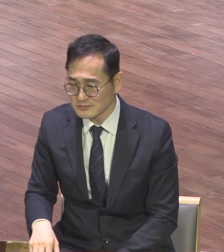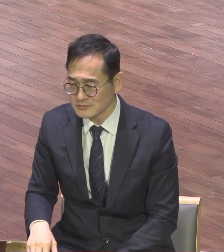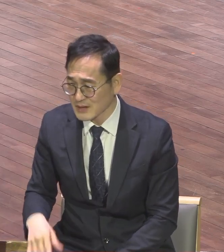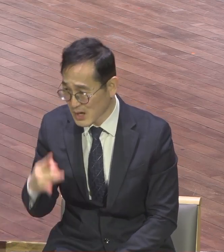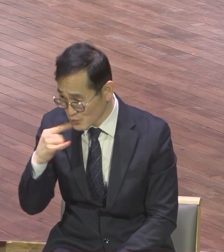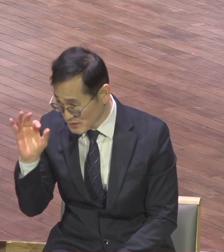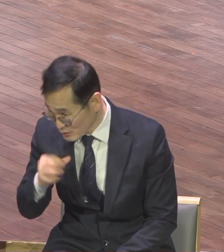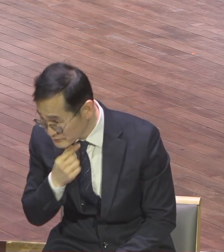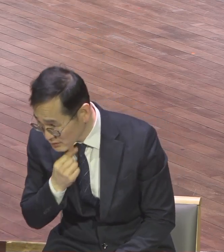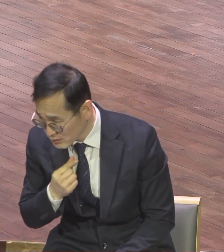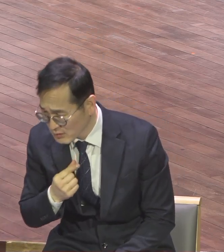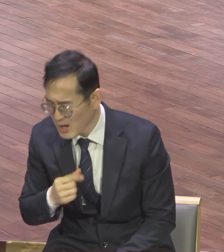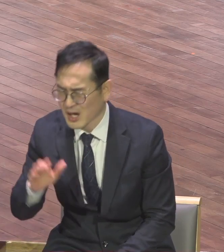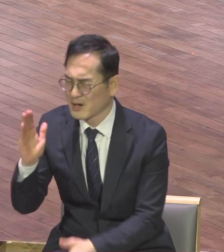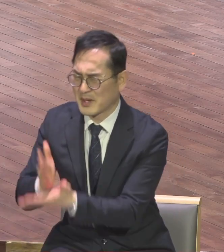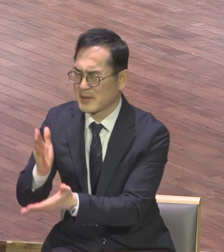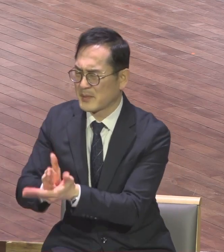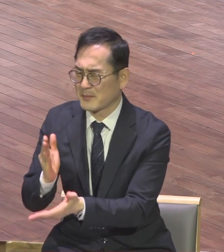왜 부모를 찾냐.